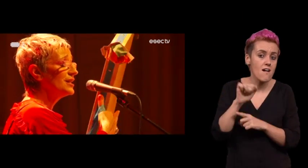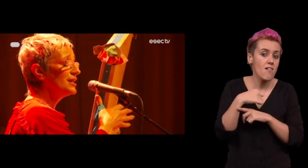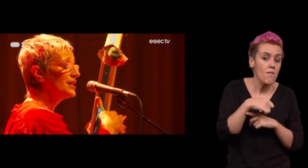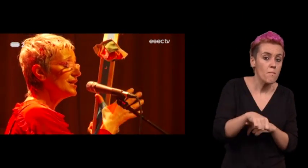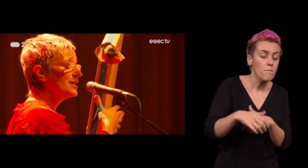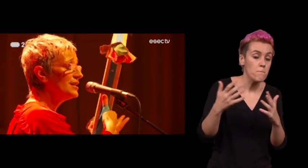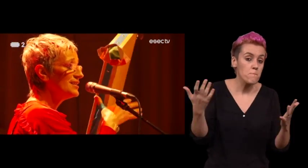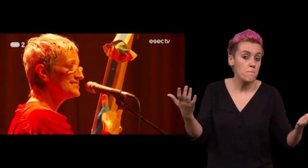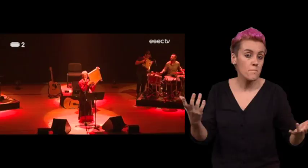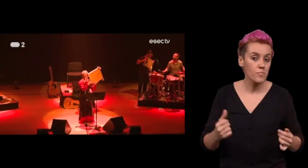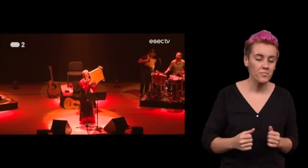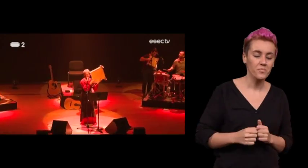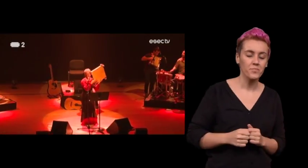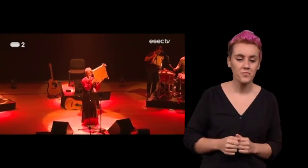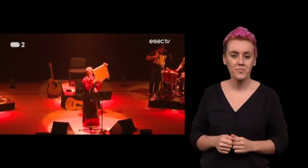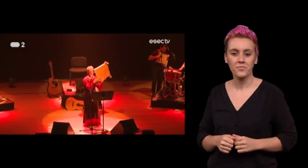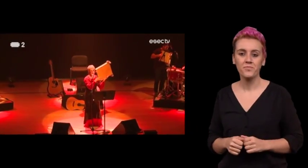regressa.